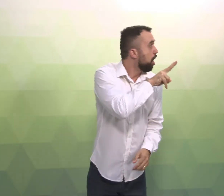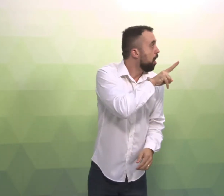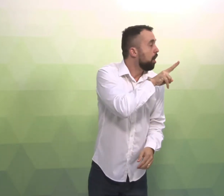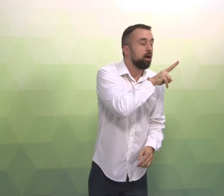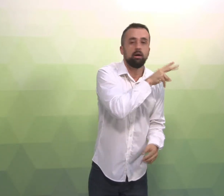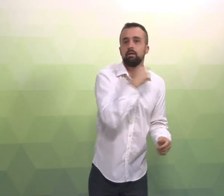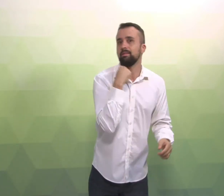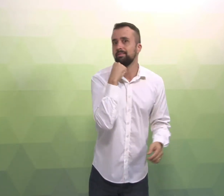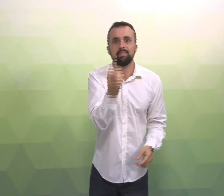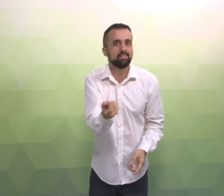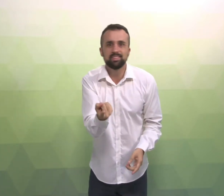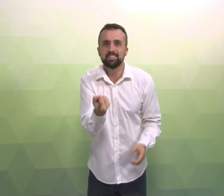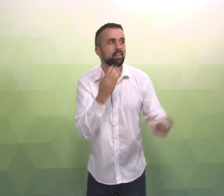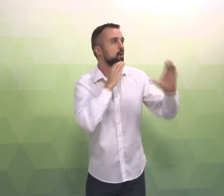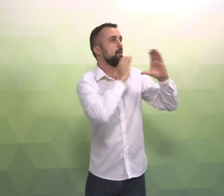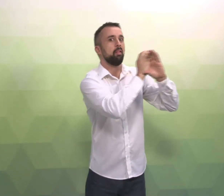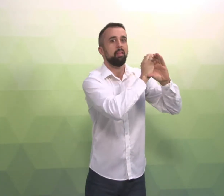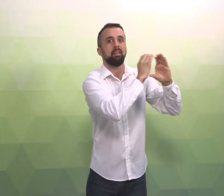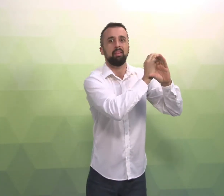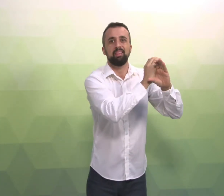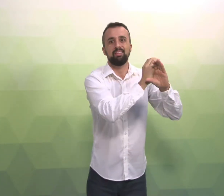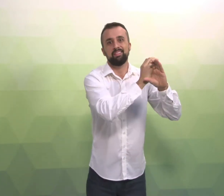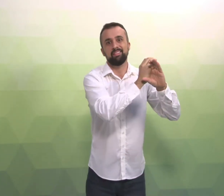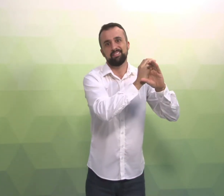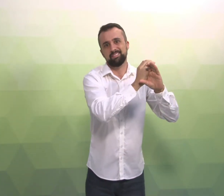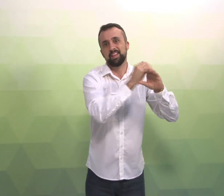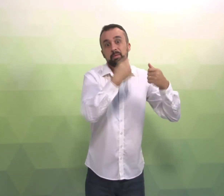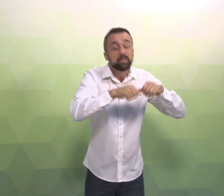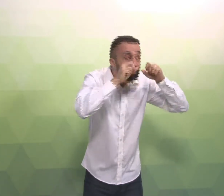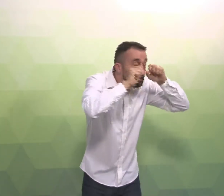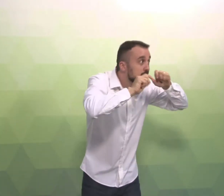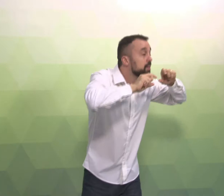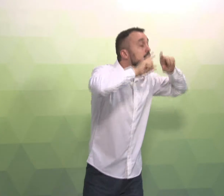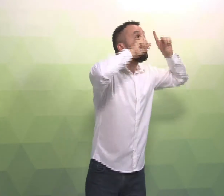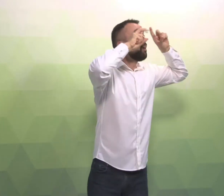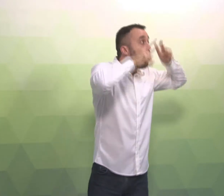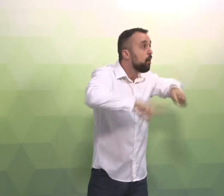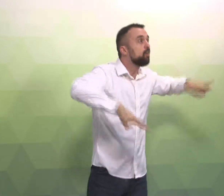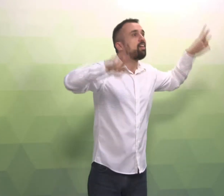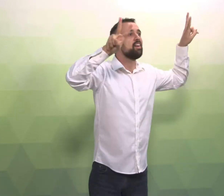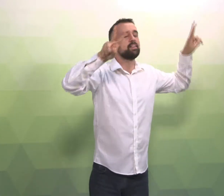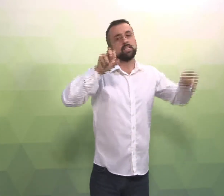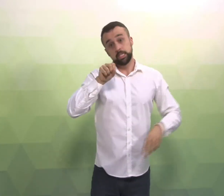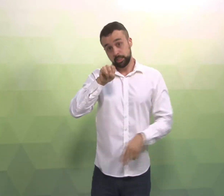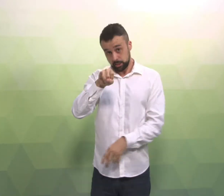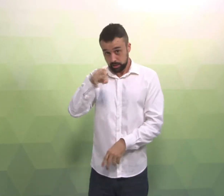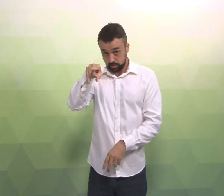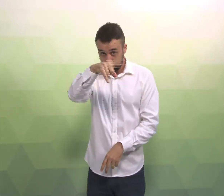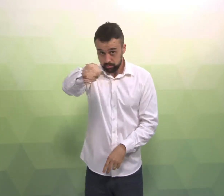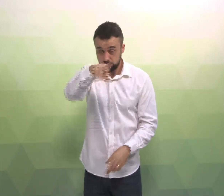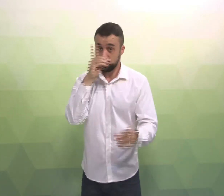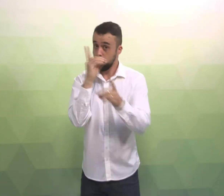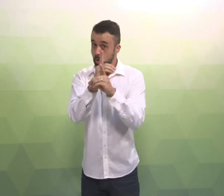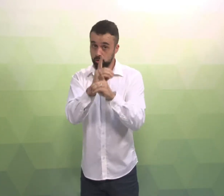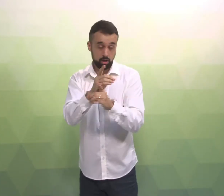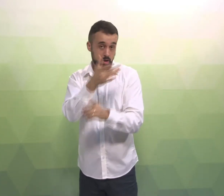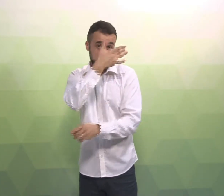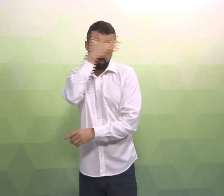o surdo não olhar, não adianta. A comunicação não acontece. Então, se vocês encontrarem um